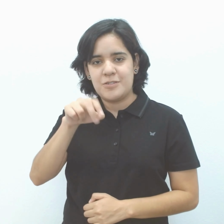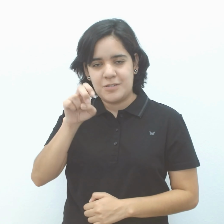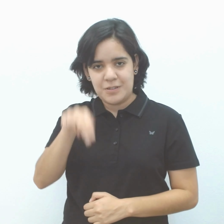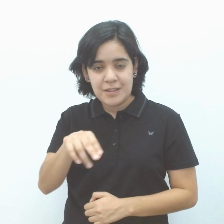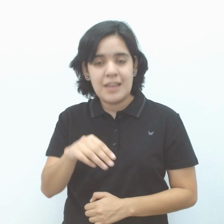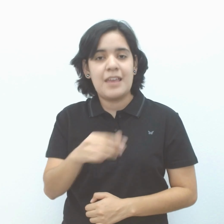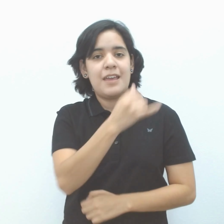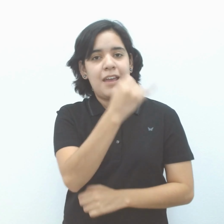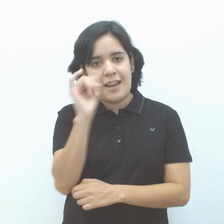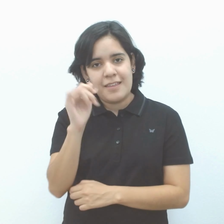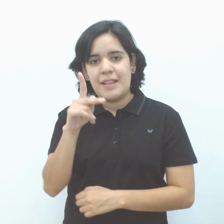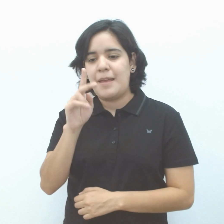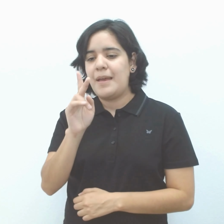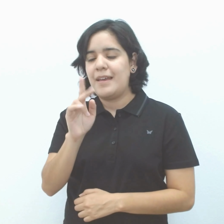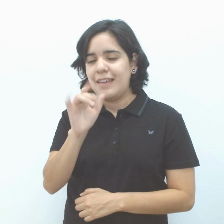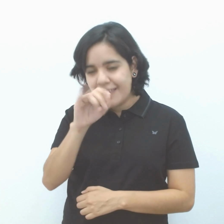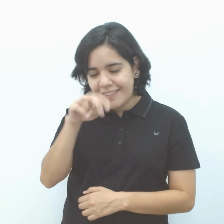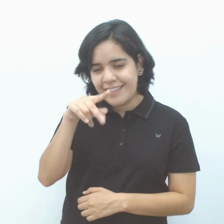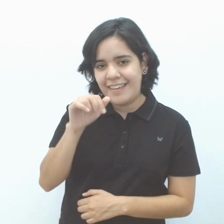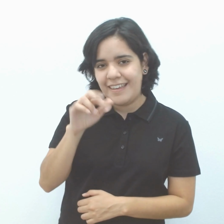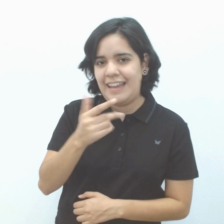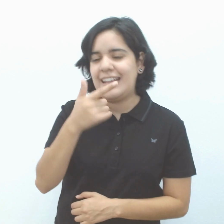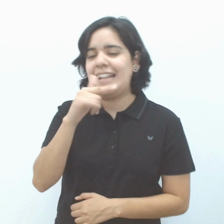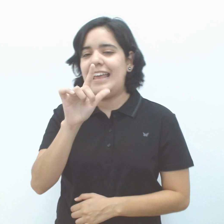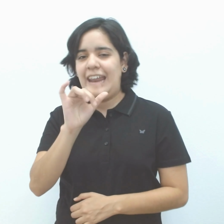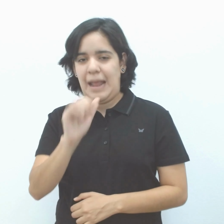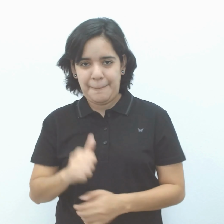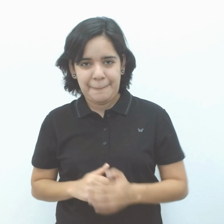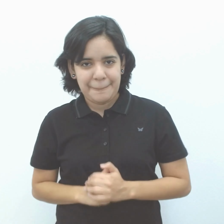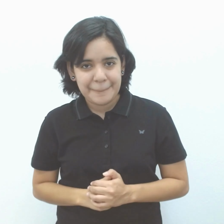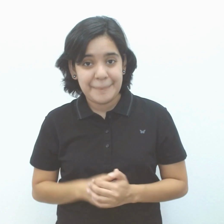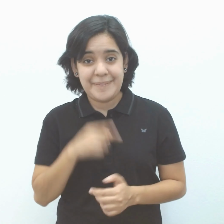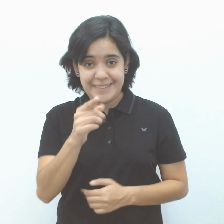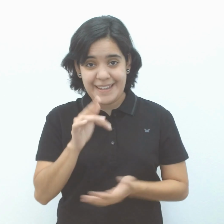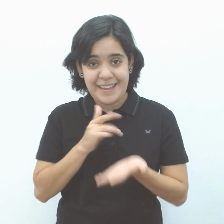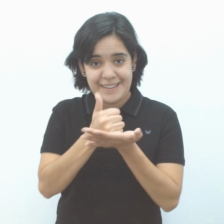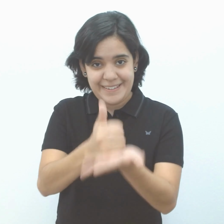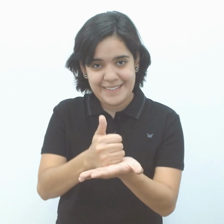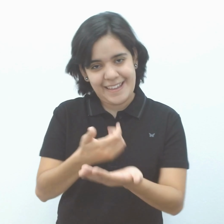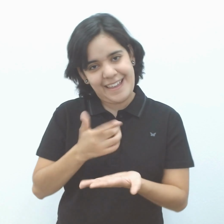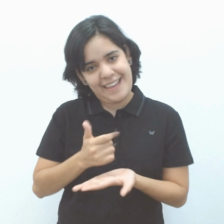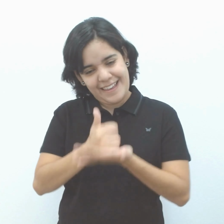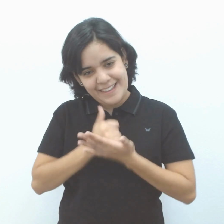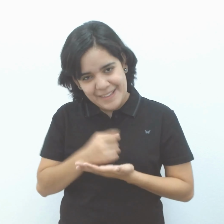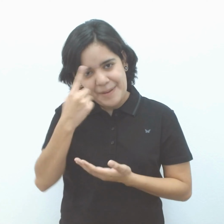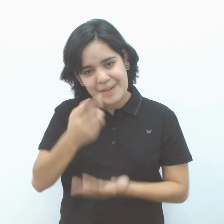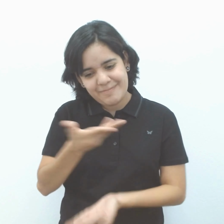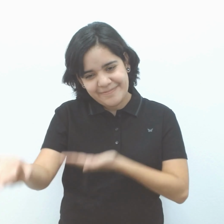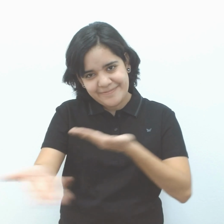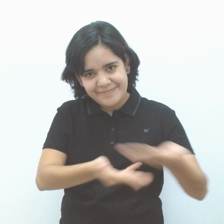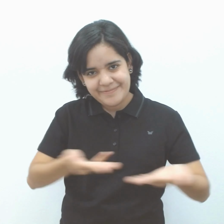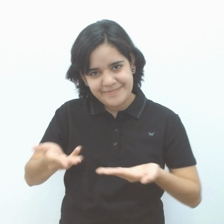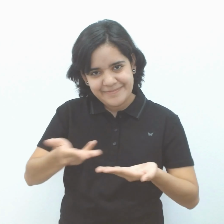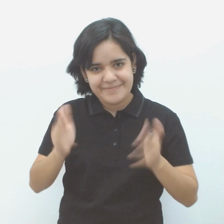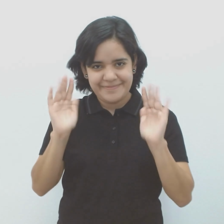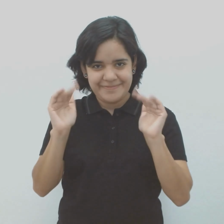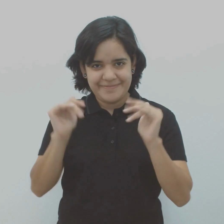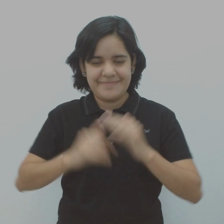y @preescolarintegra. Síguenos y si esto ayudó a tu corazón, ayúdanos a compartir con otras personas. Adiós. Bye.